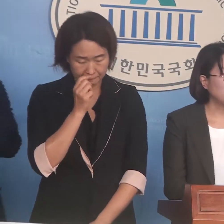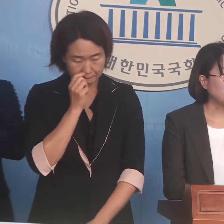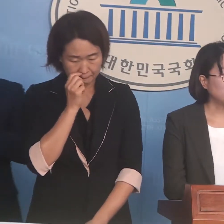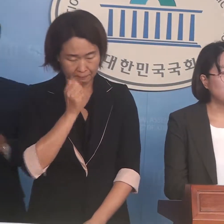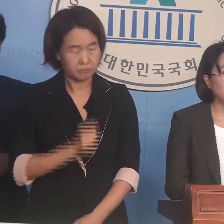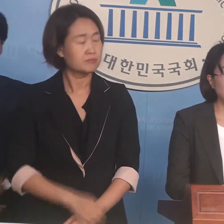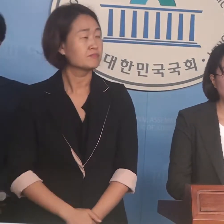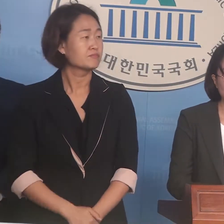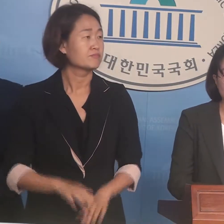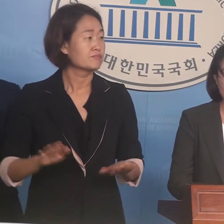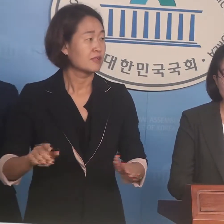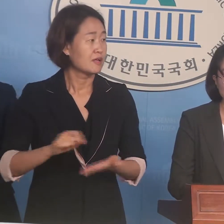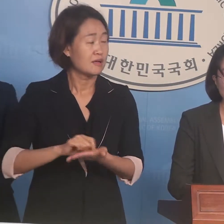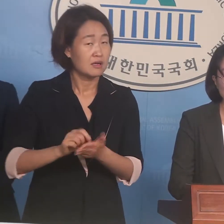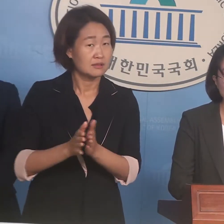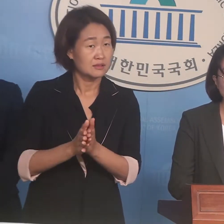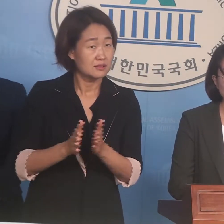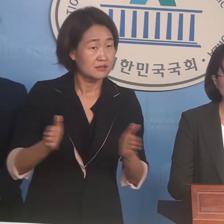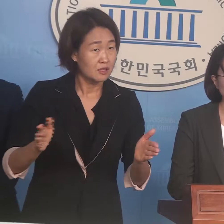네, 기자회견 시작하면서 제가